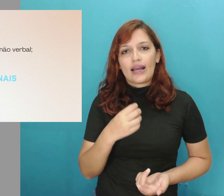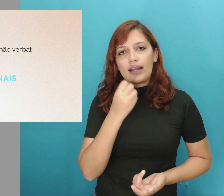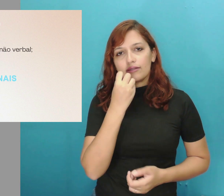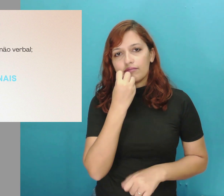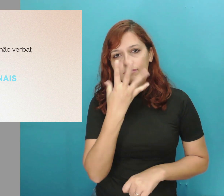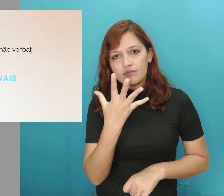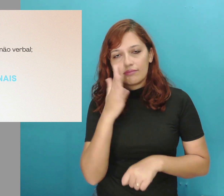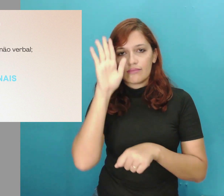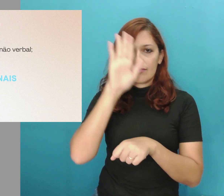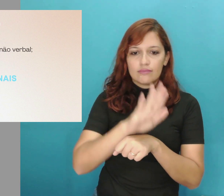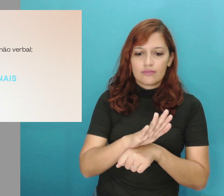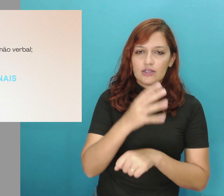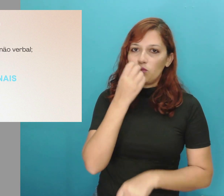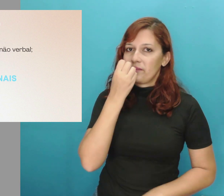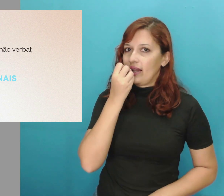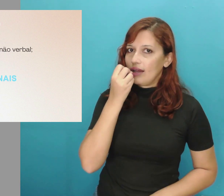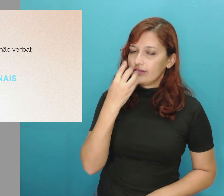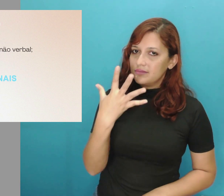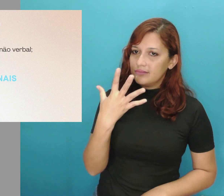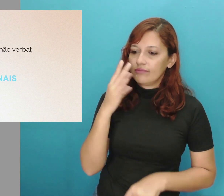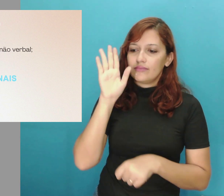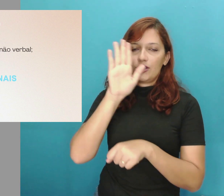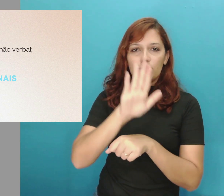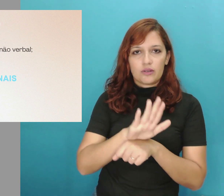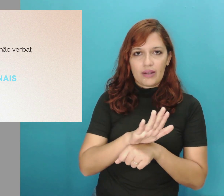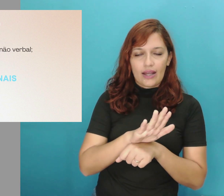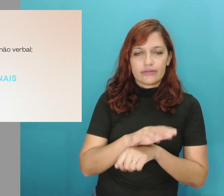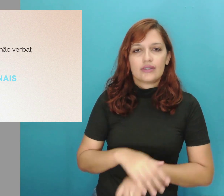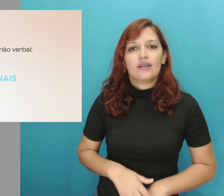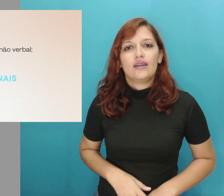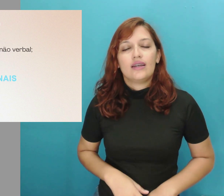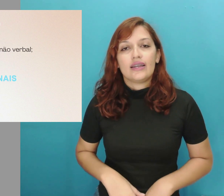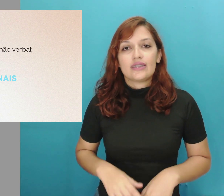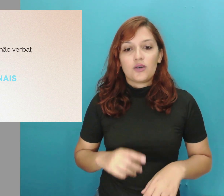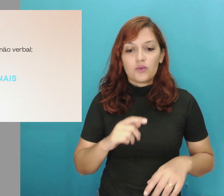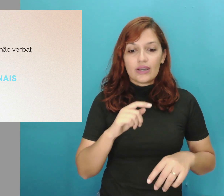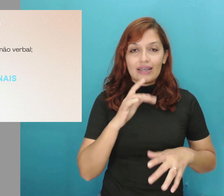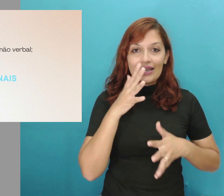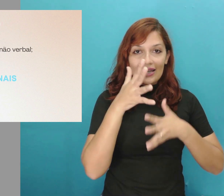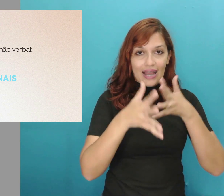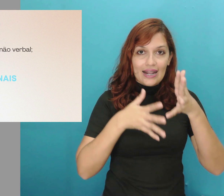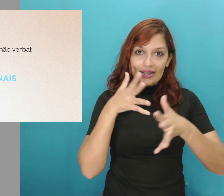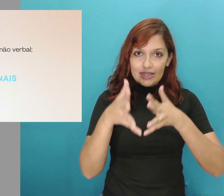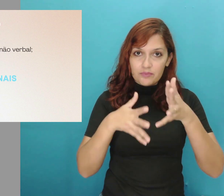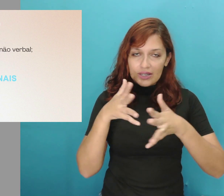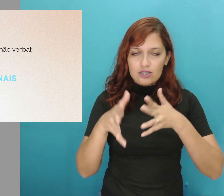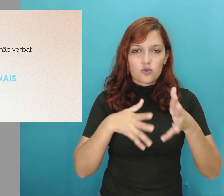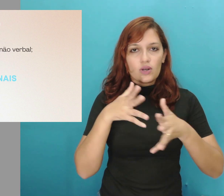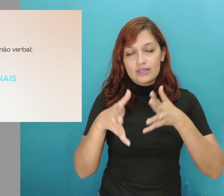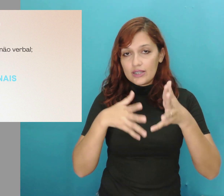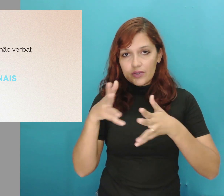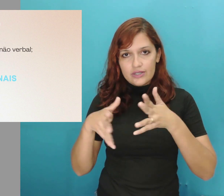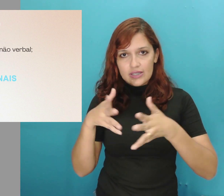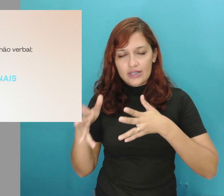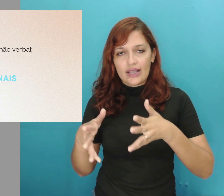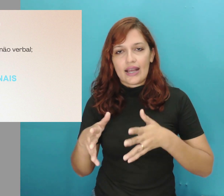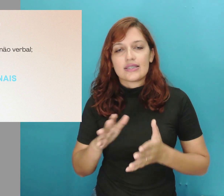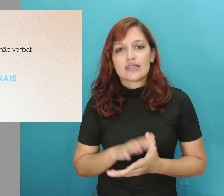tarde, uma palavra e outra palavra. Então, a Libras ou as línguas de sinais